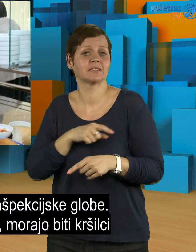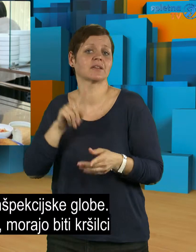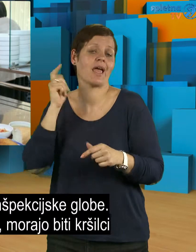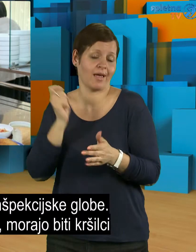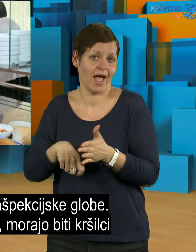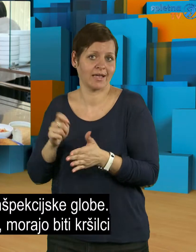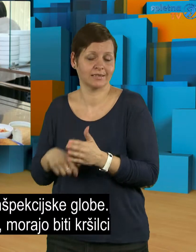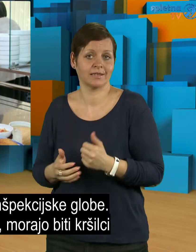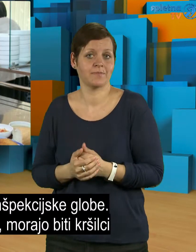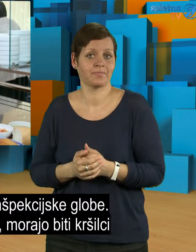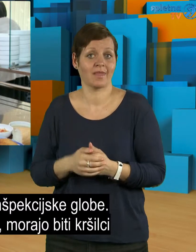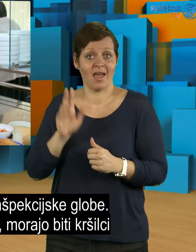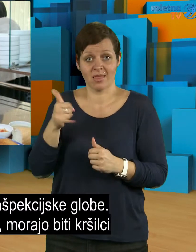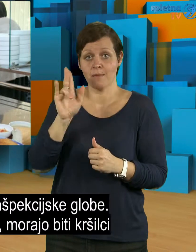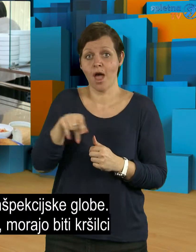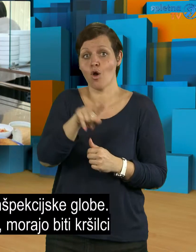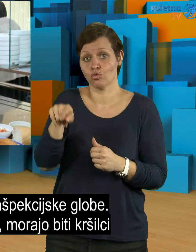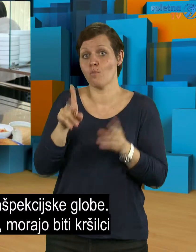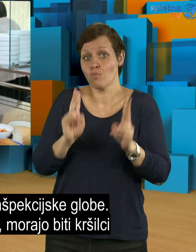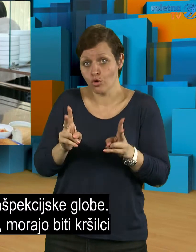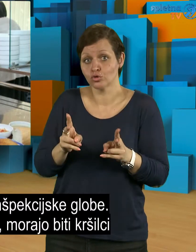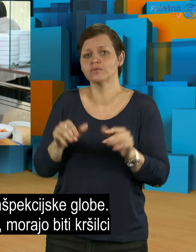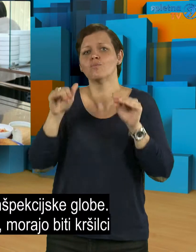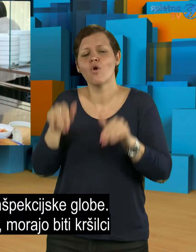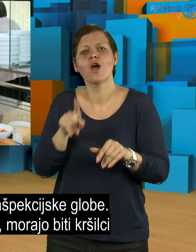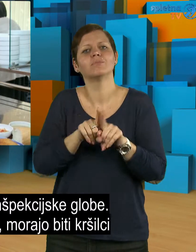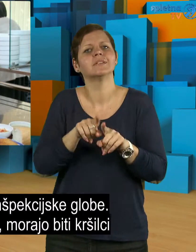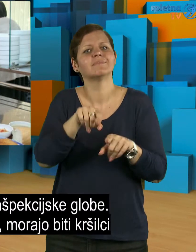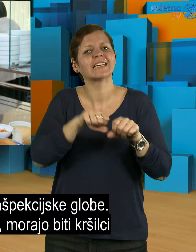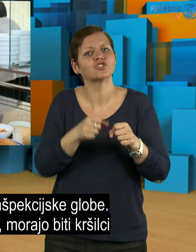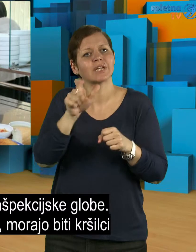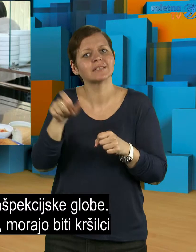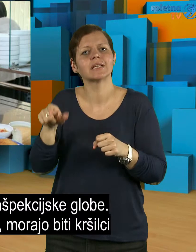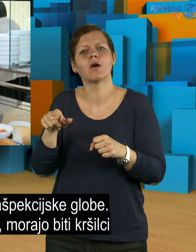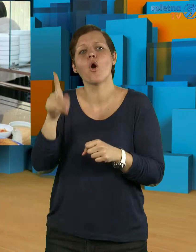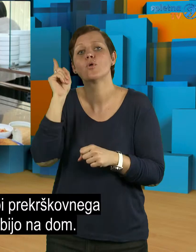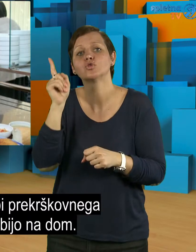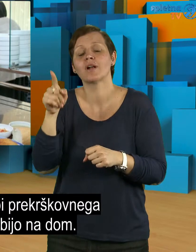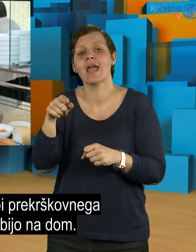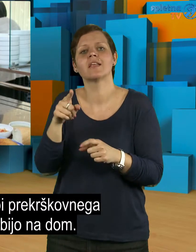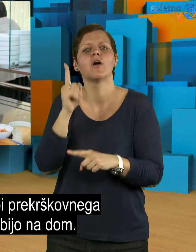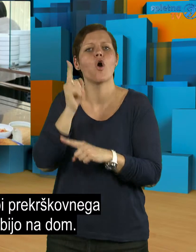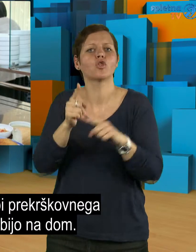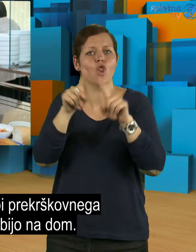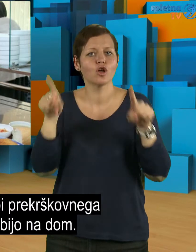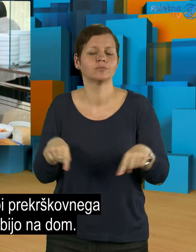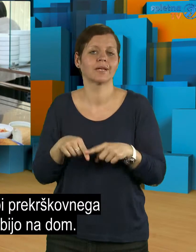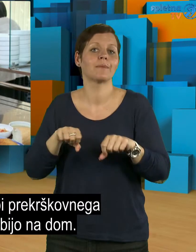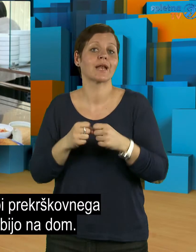globe. Da imajo to možnost, morajo biti kršilci opozorjeni v odločbi prekrškovnega organa, ki